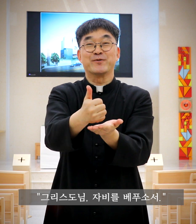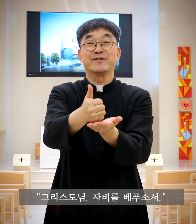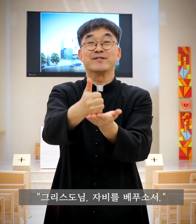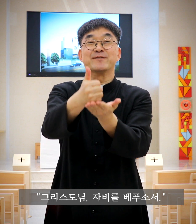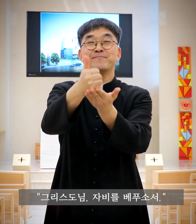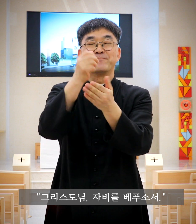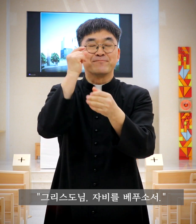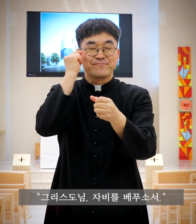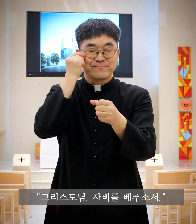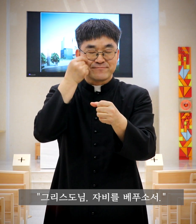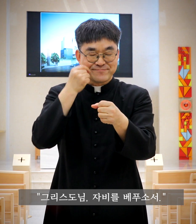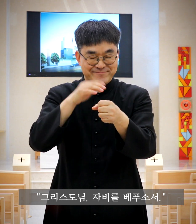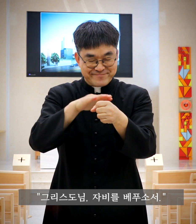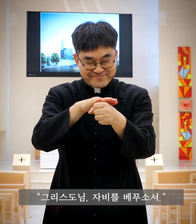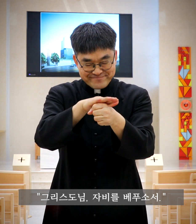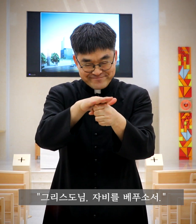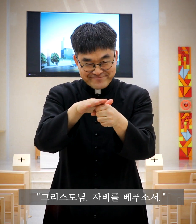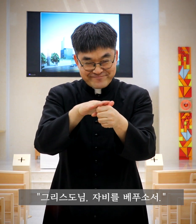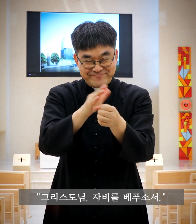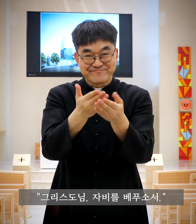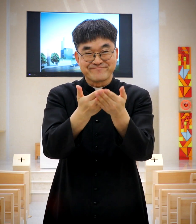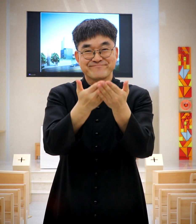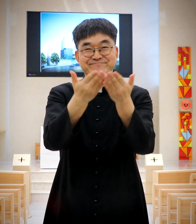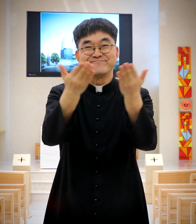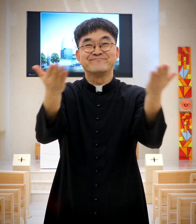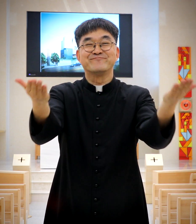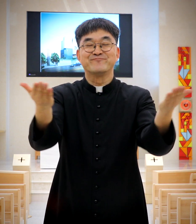자비를 베푸소서